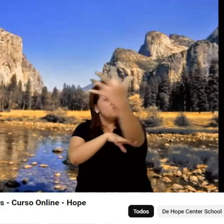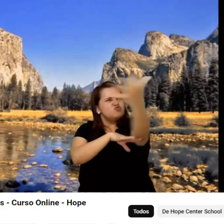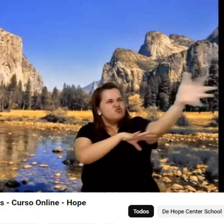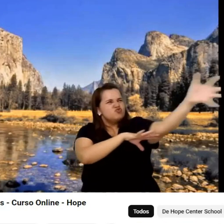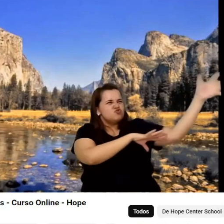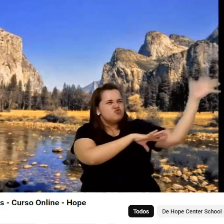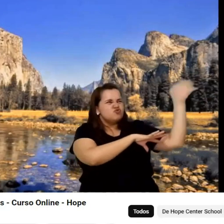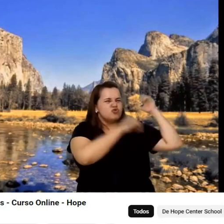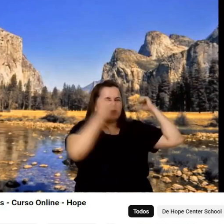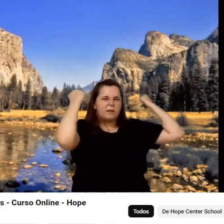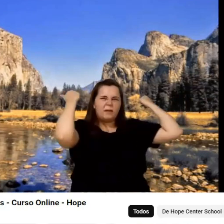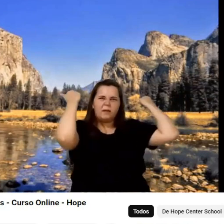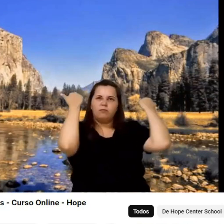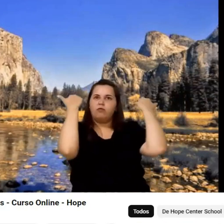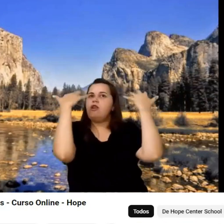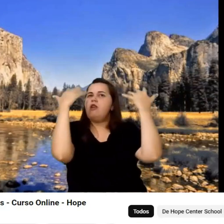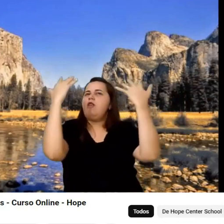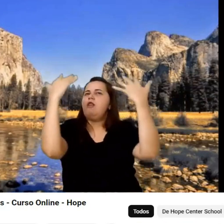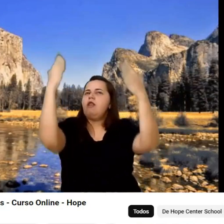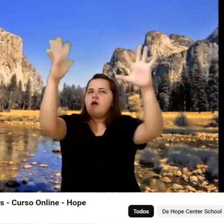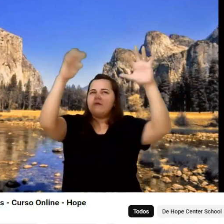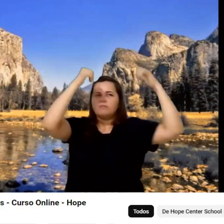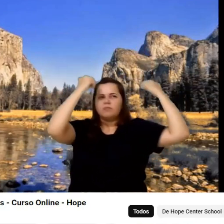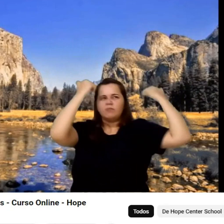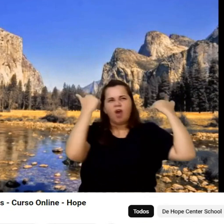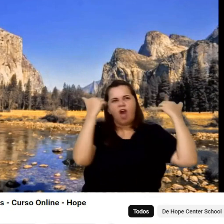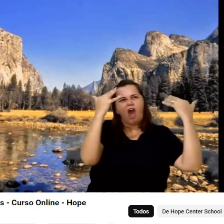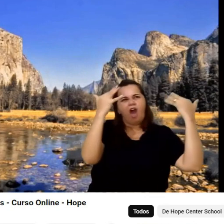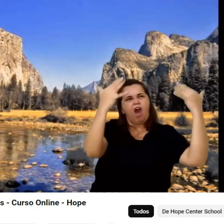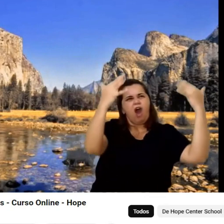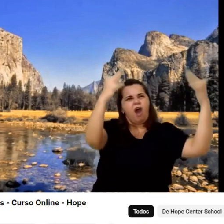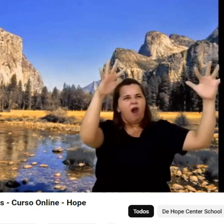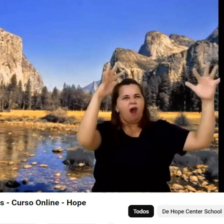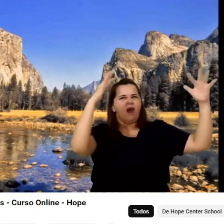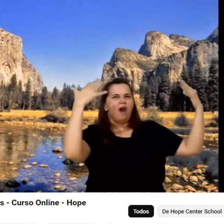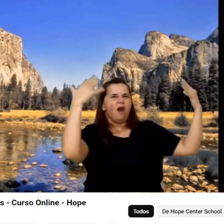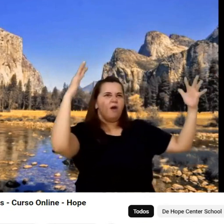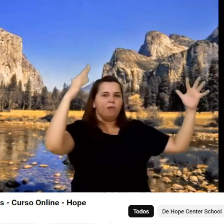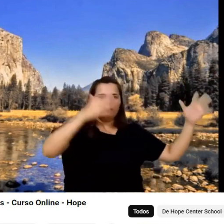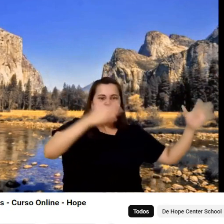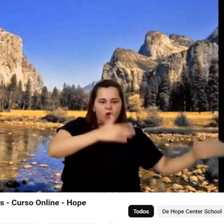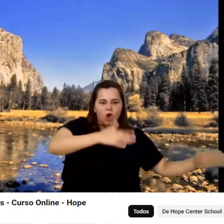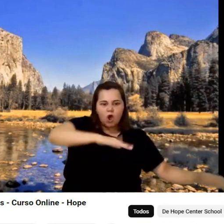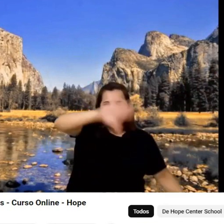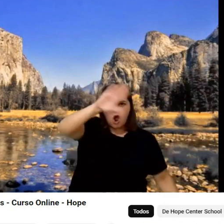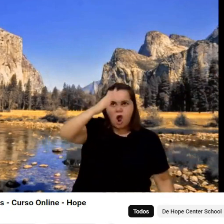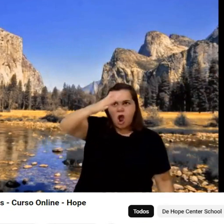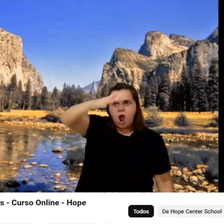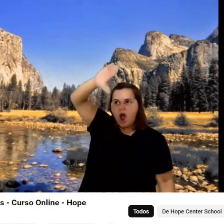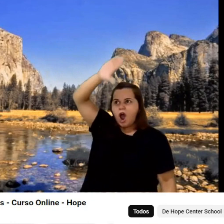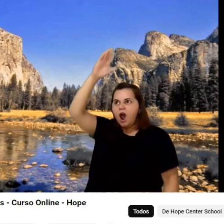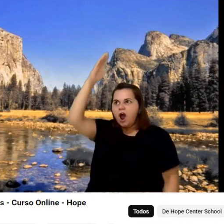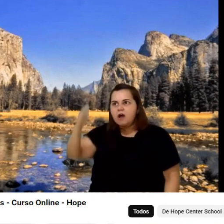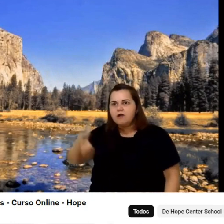num local, as florestas, né, nos locais, e ele vai expandindo, e